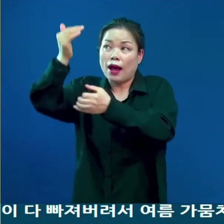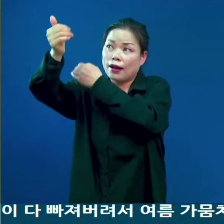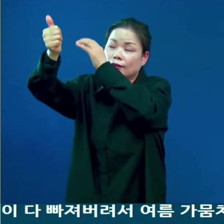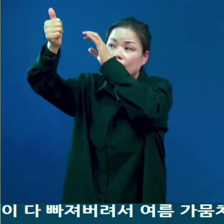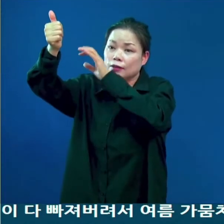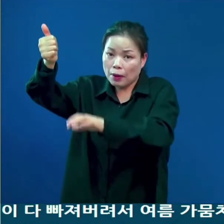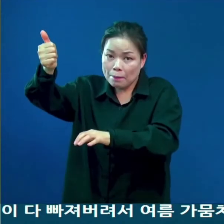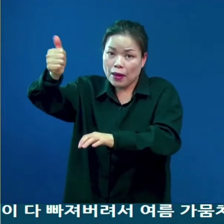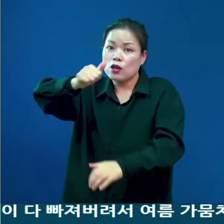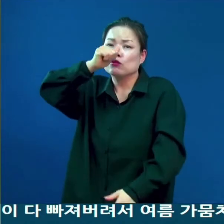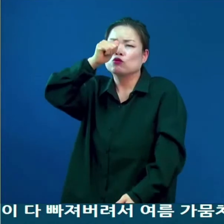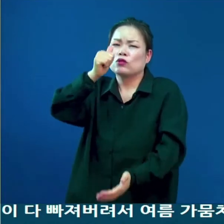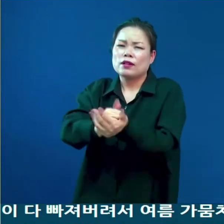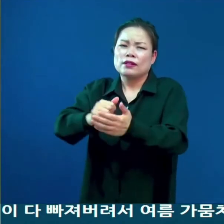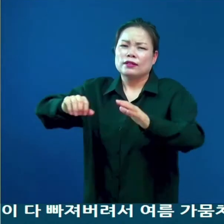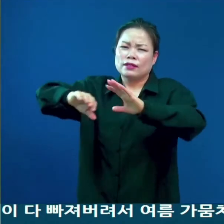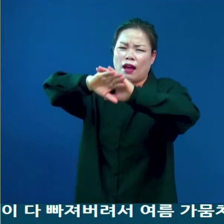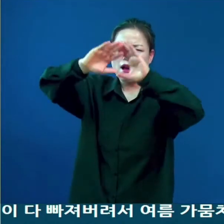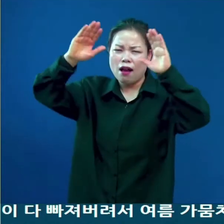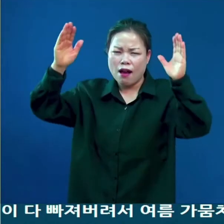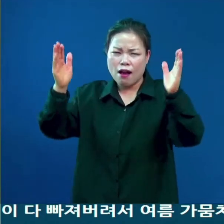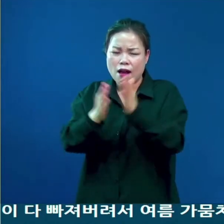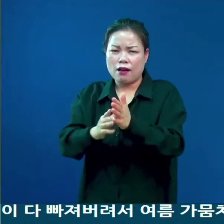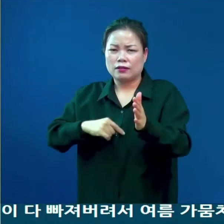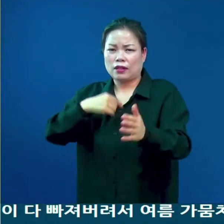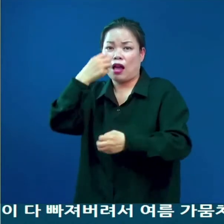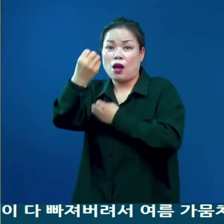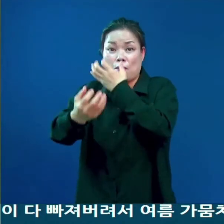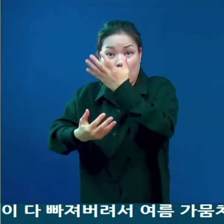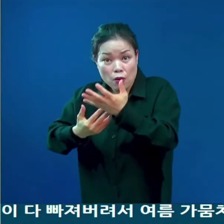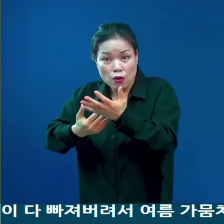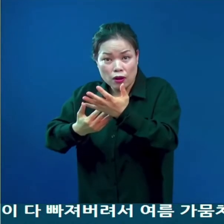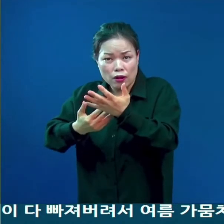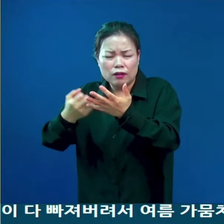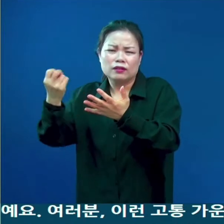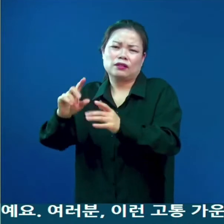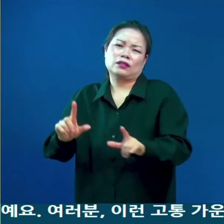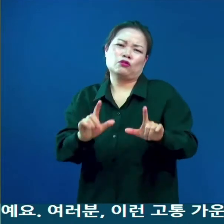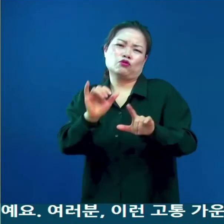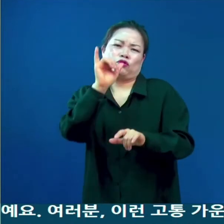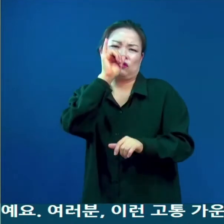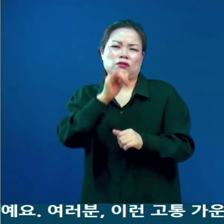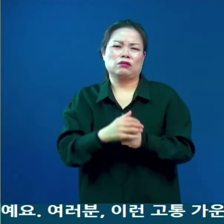앞에 죄를 다 자백하고 회개를 해야 됩니다. 그래야 살 수 있어요.